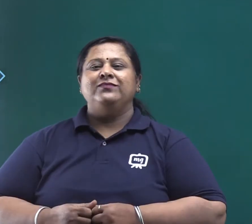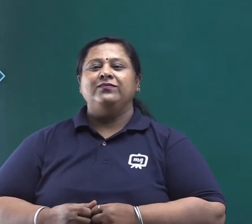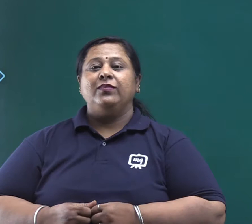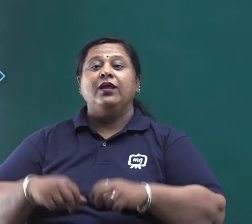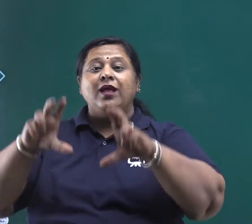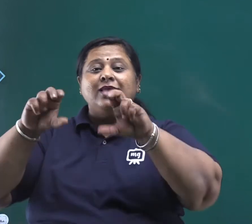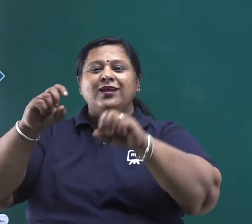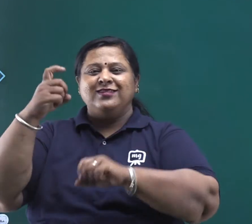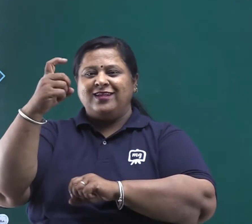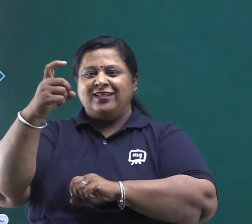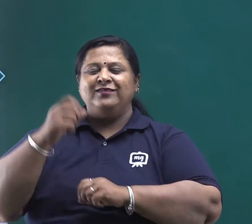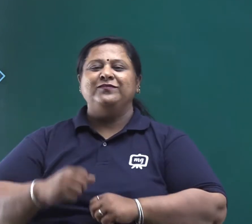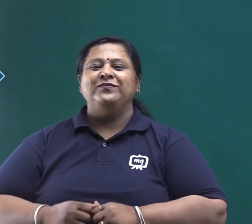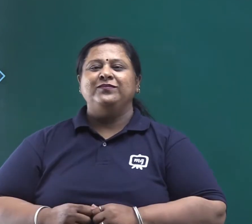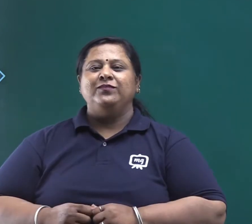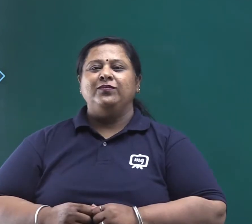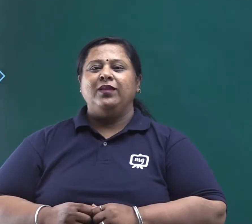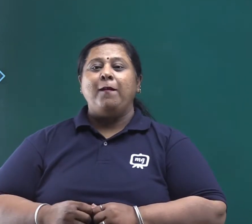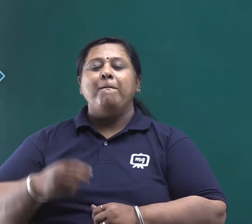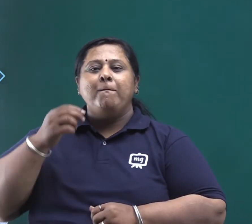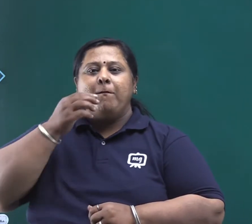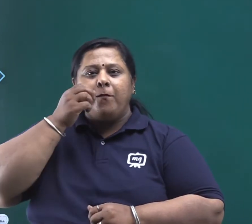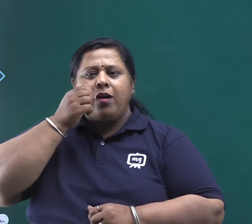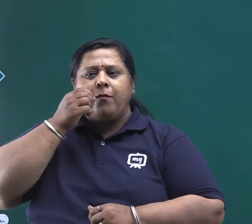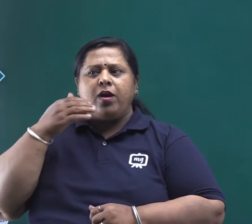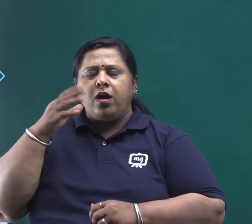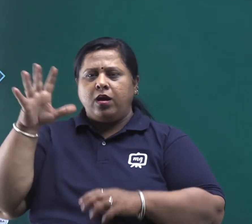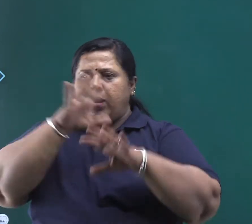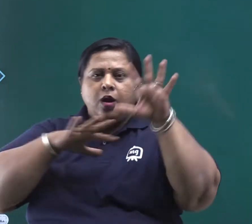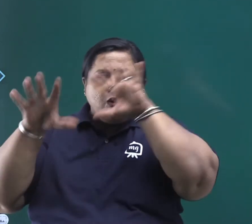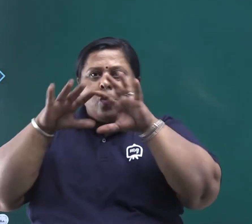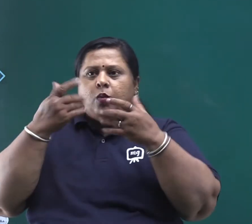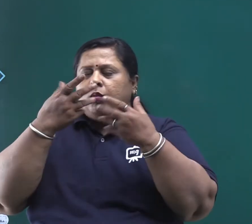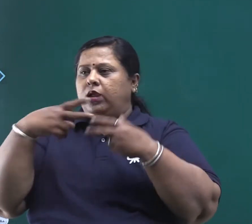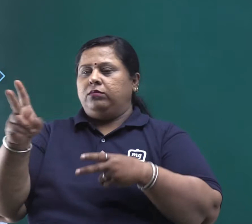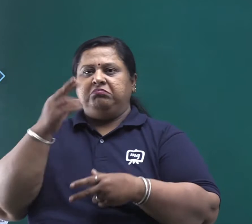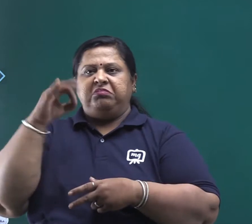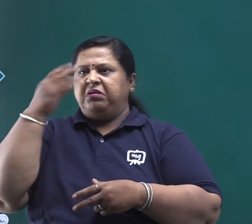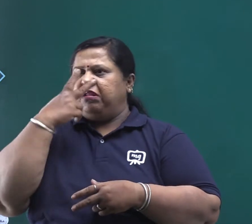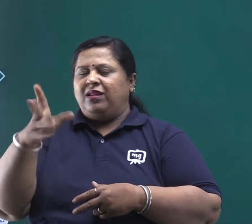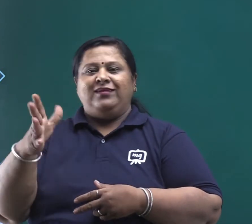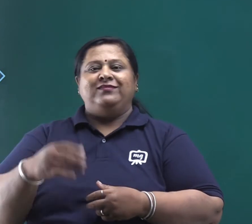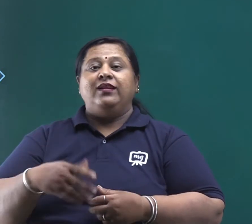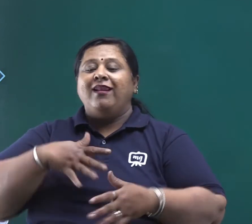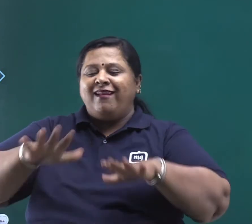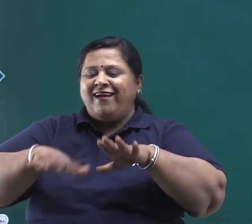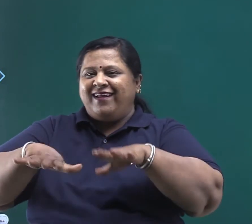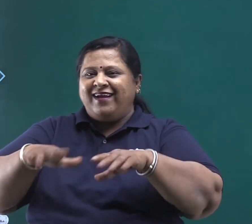के अध्याय 7 पापा खो गए नाटक का अध्ययन